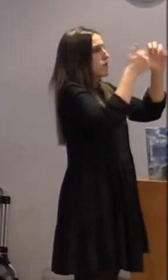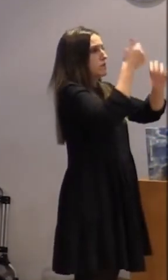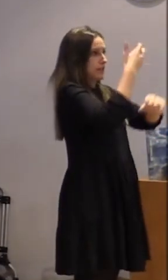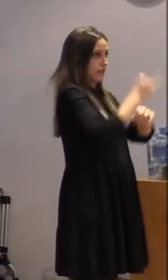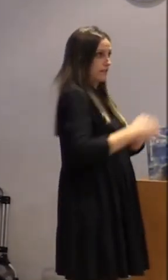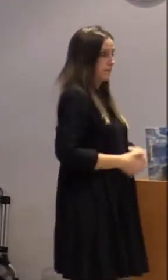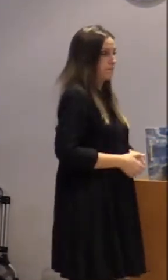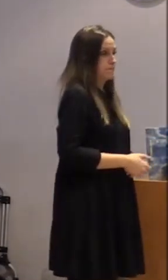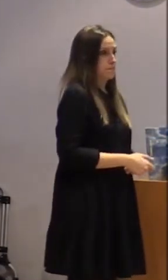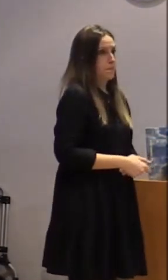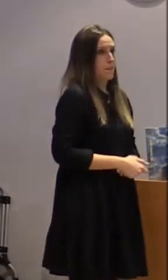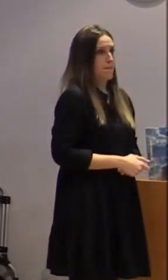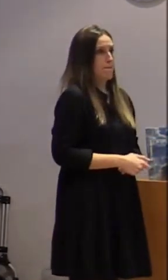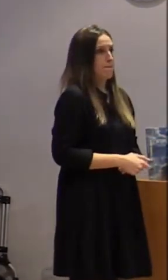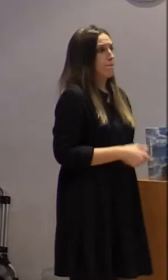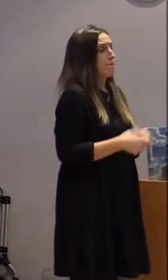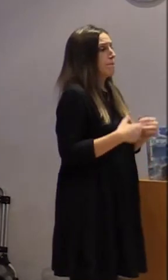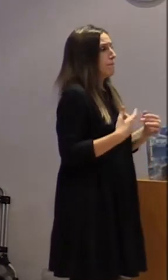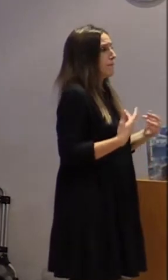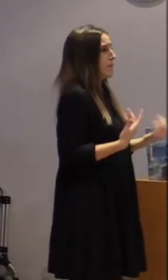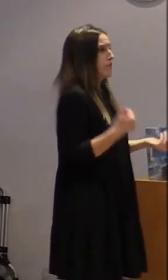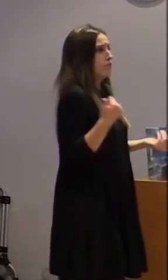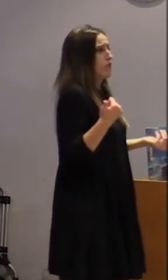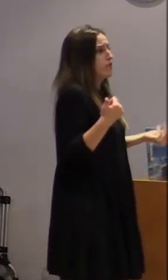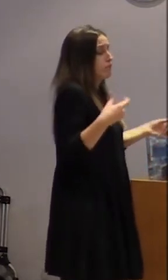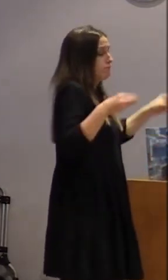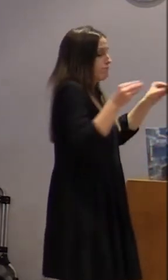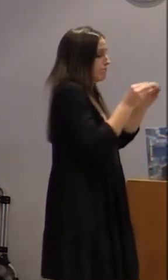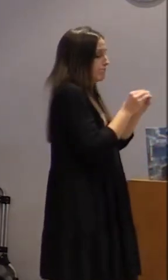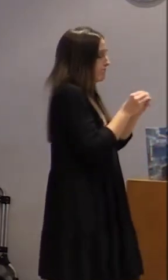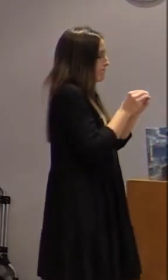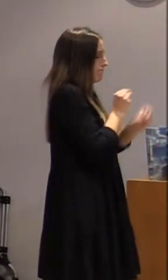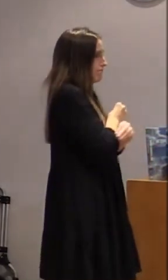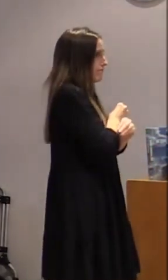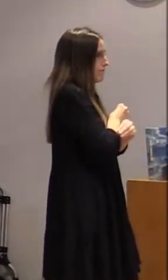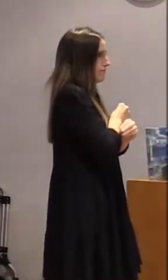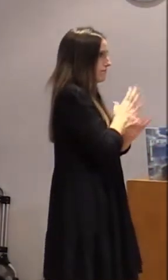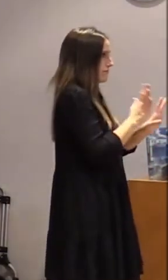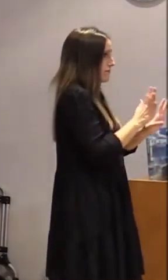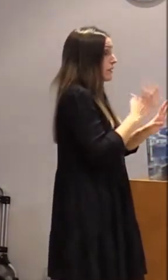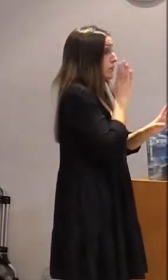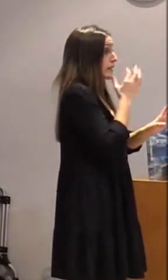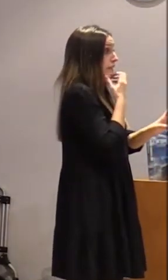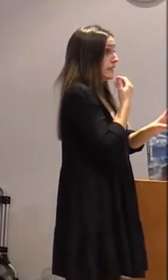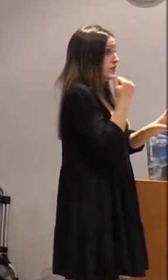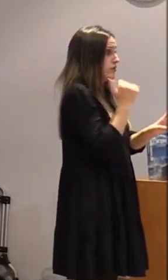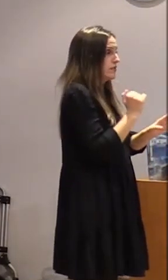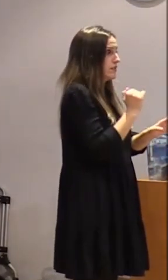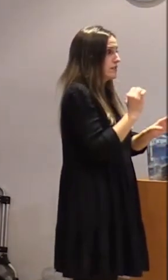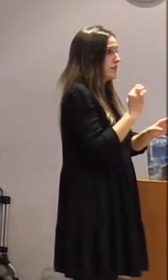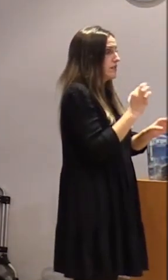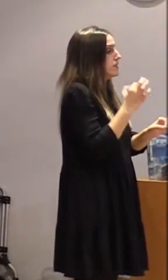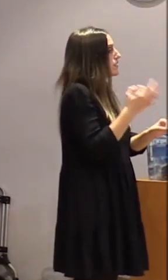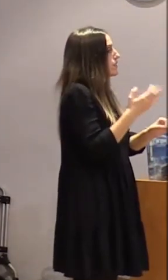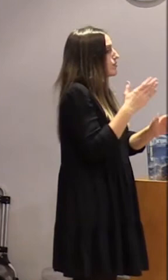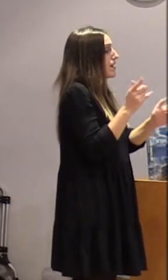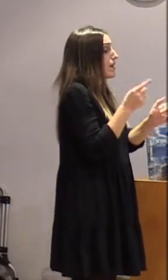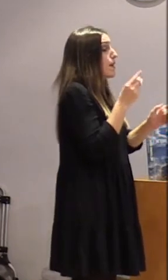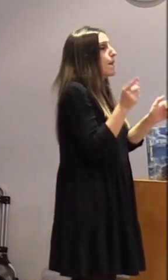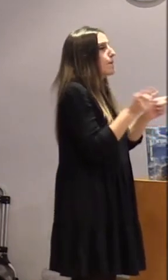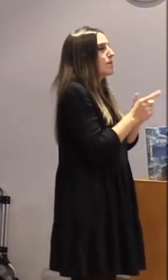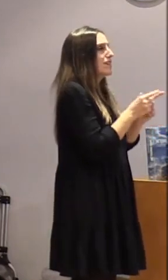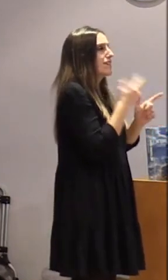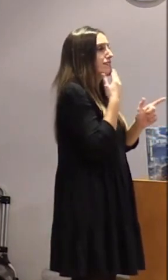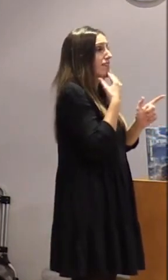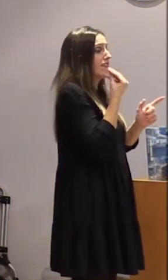acuerdo? Entonces esto no cuadra, porque entonces si esto es así y estamos en la pequeña de hielo, tendría